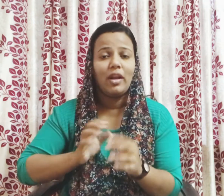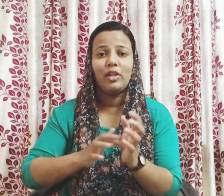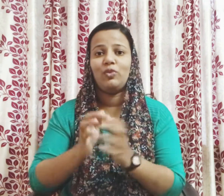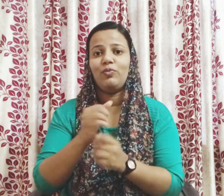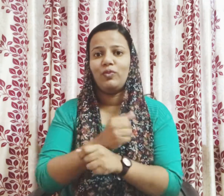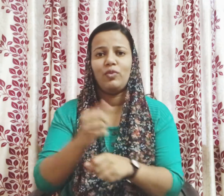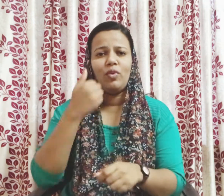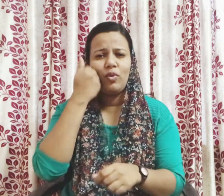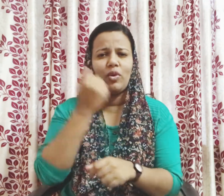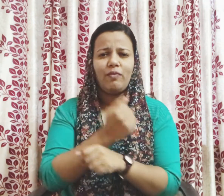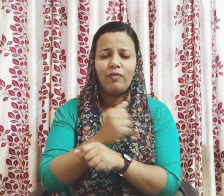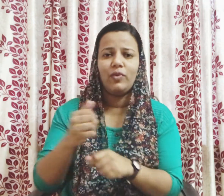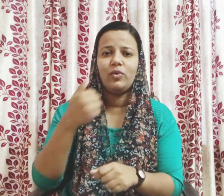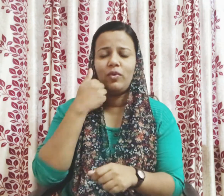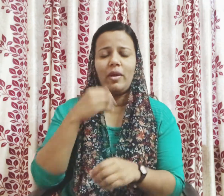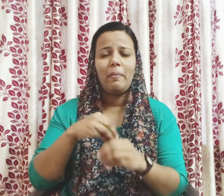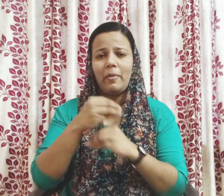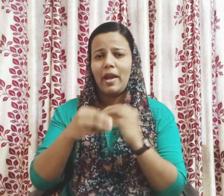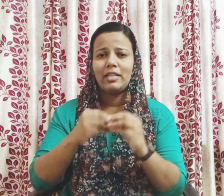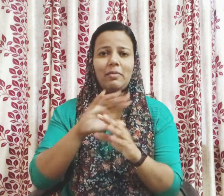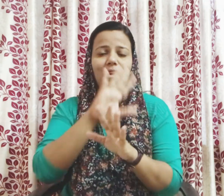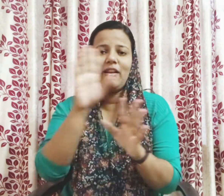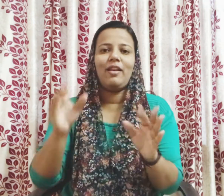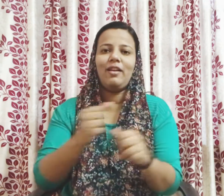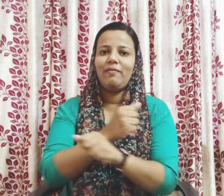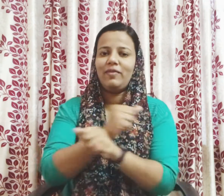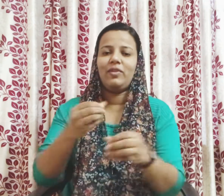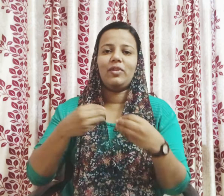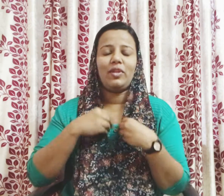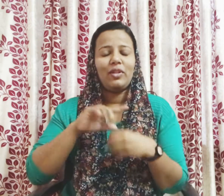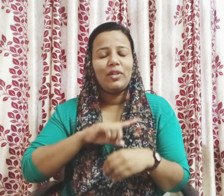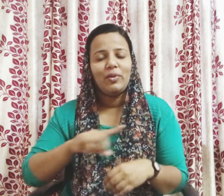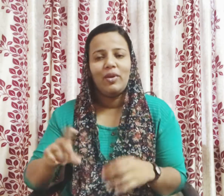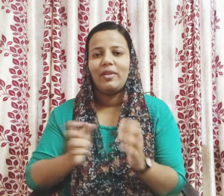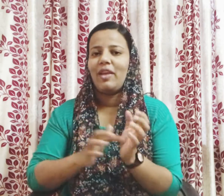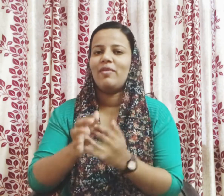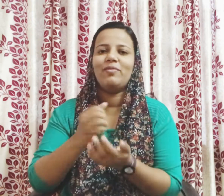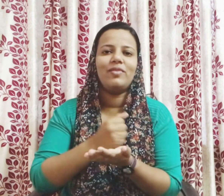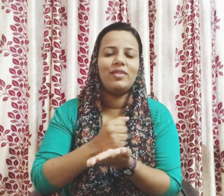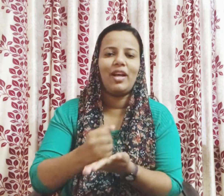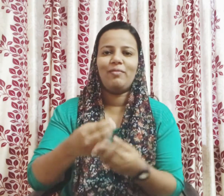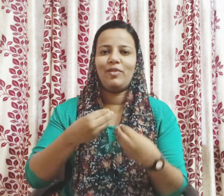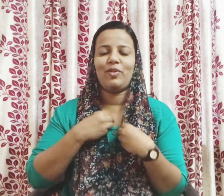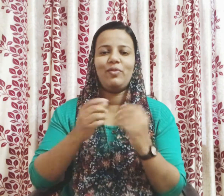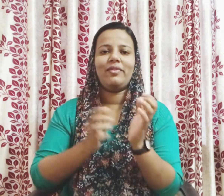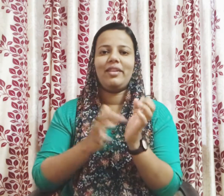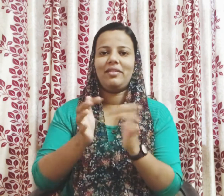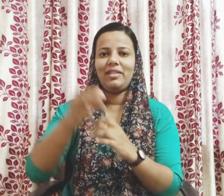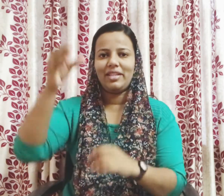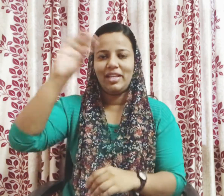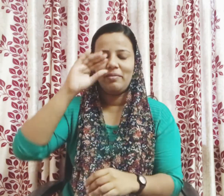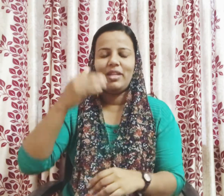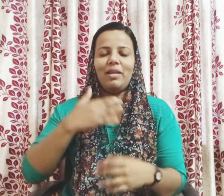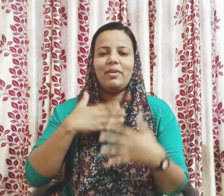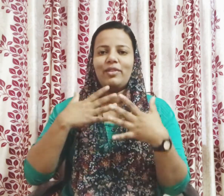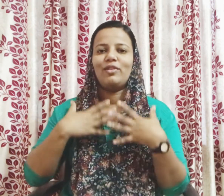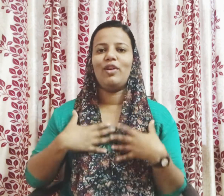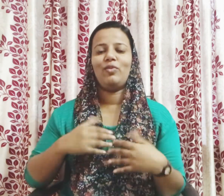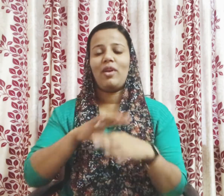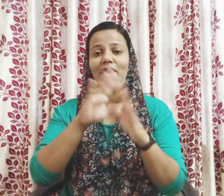രോഗങ്ങളിൽ നിന്ന് നമ്മളെ വിടുവിച്ചു, ദുഃഖങ്ങളിൽ നിന്ന് നമ്മളെ വിടുവിച്ചു. ഇത്രത്തോളം യഹോവ സഹായിച്ചു. ദൈവത്തിൻ്റെ കൃപ അനുഭവിപ്പാൻ പിതാവ് നമുക്ക് ഭാഗ്യം